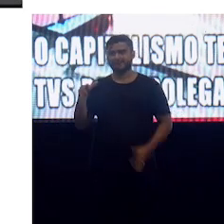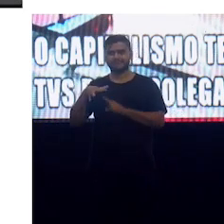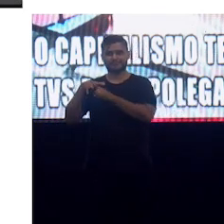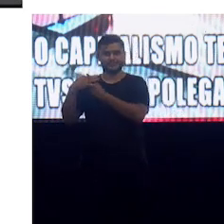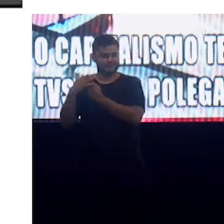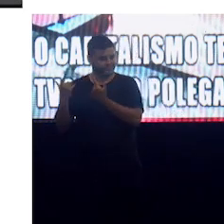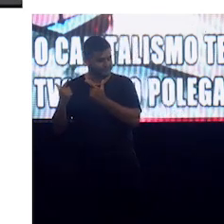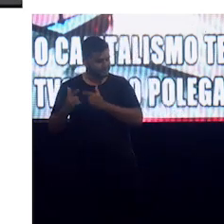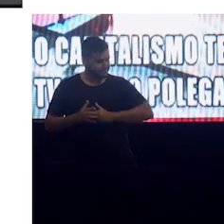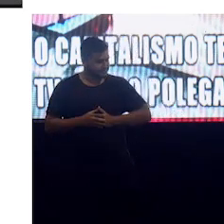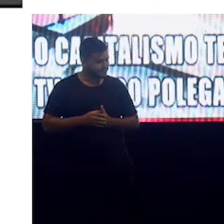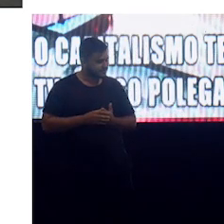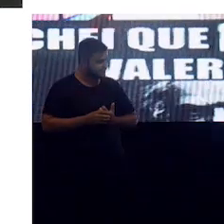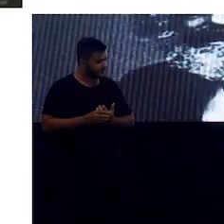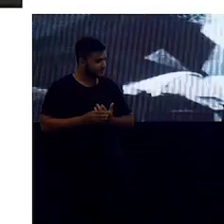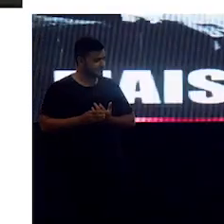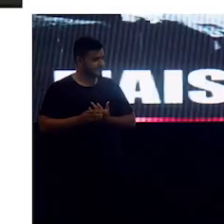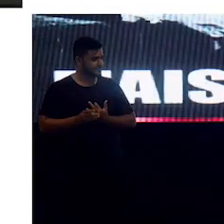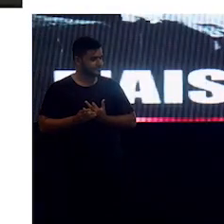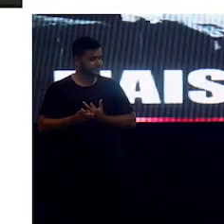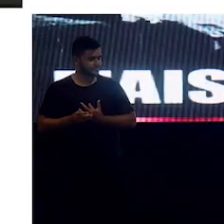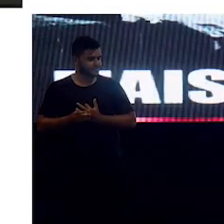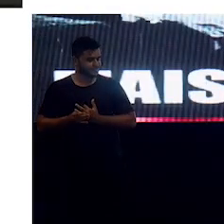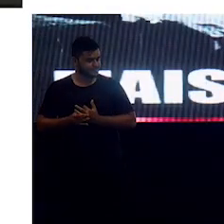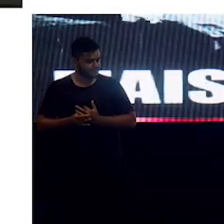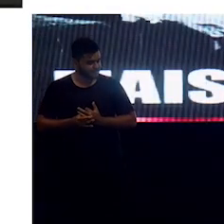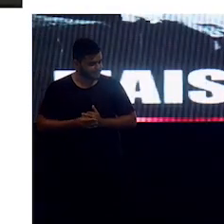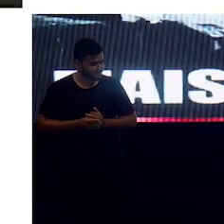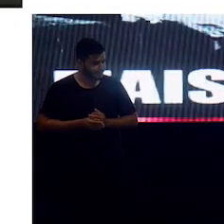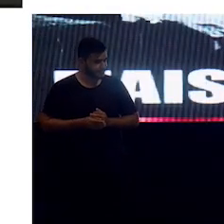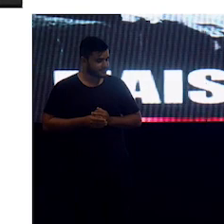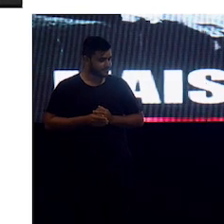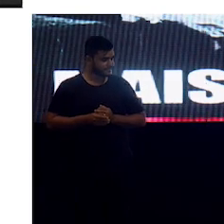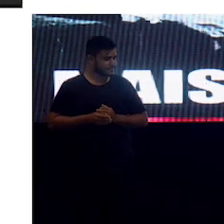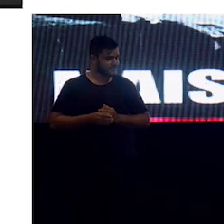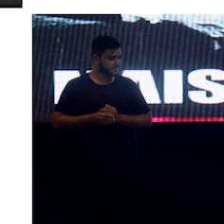TV, nem os argumentos. E achei que sua